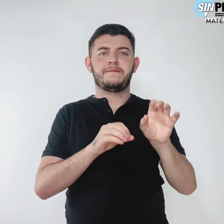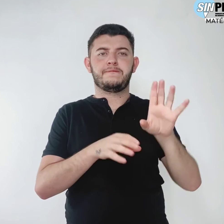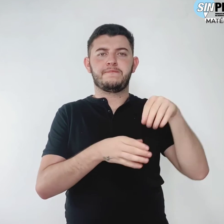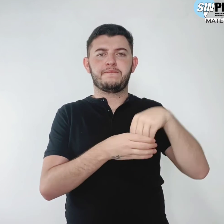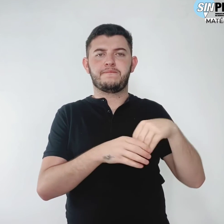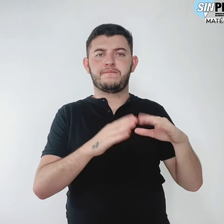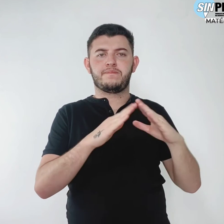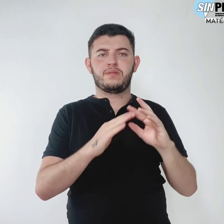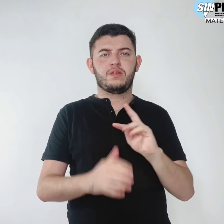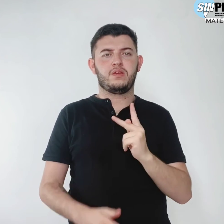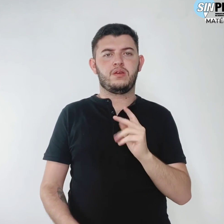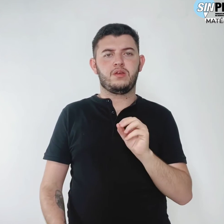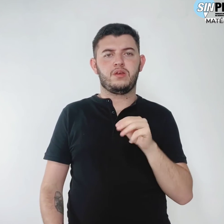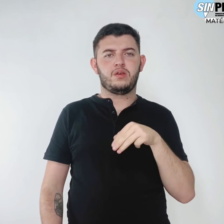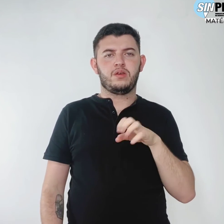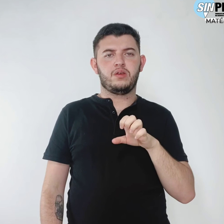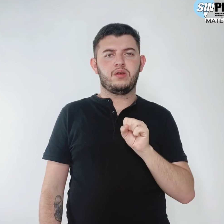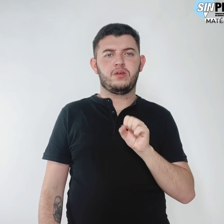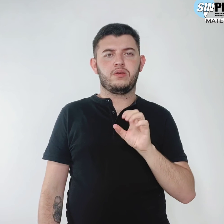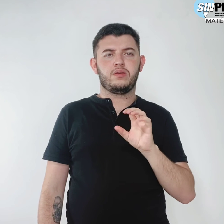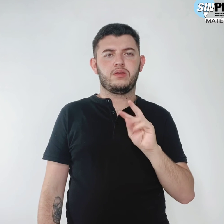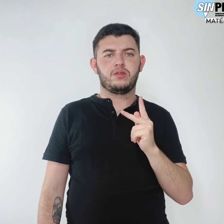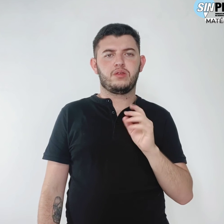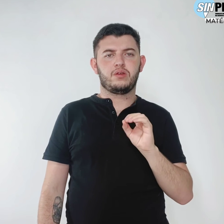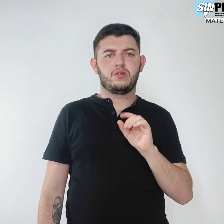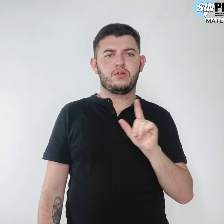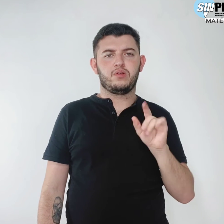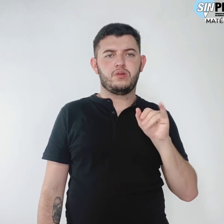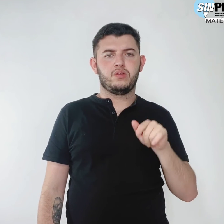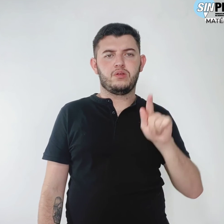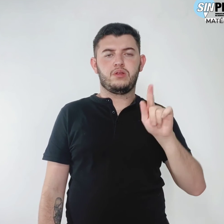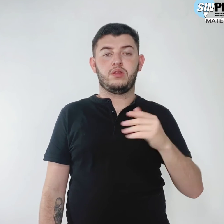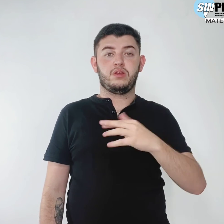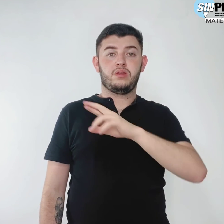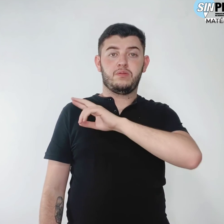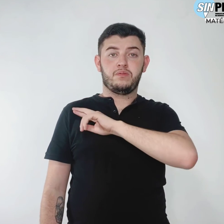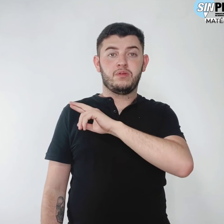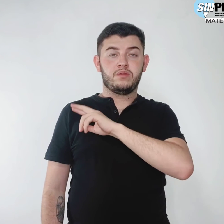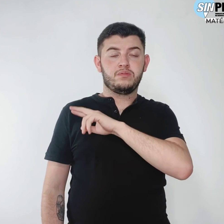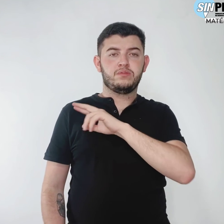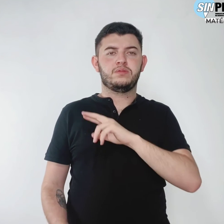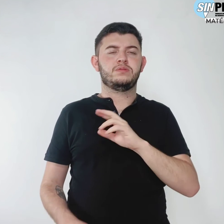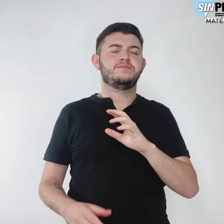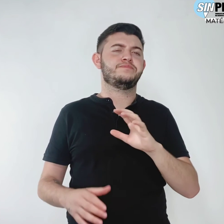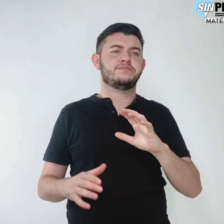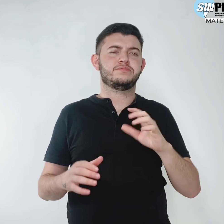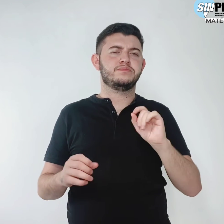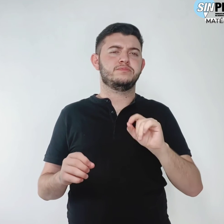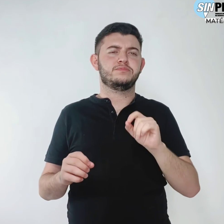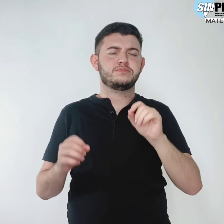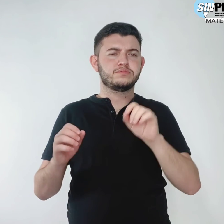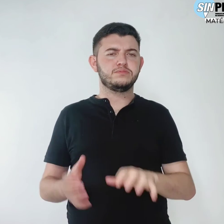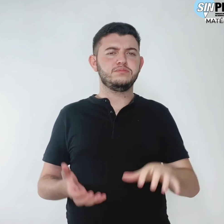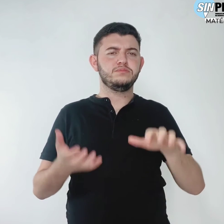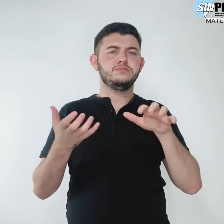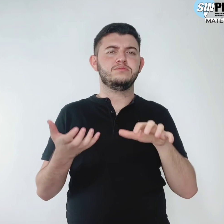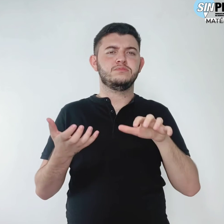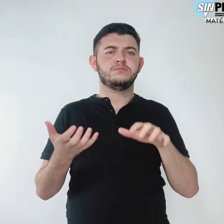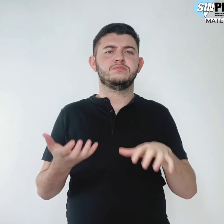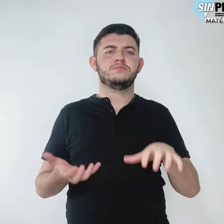As responsabilidades dos Parlamentos, Municipal, Estadual, Distrital